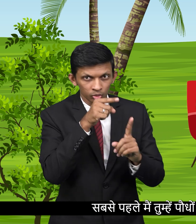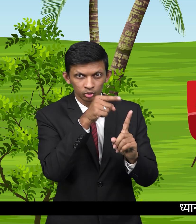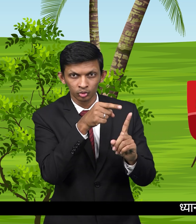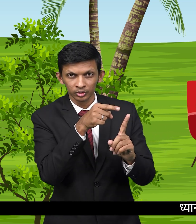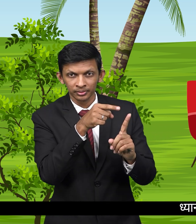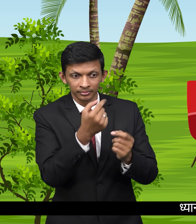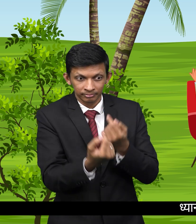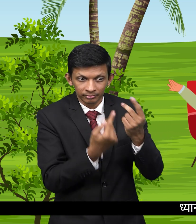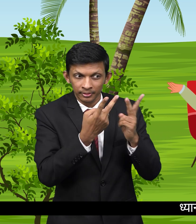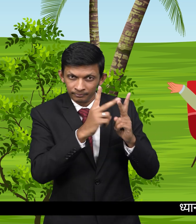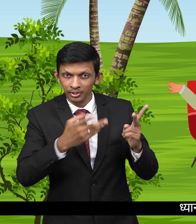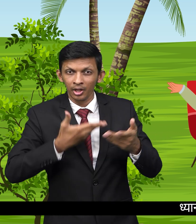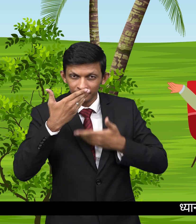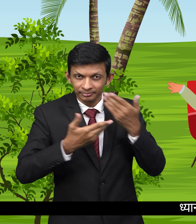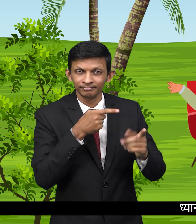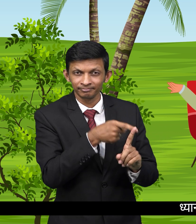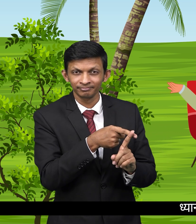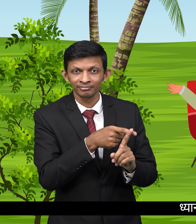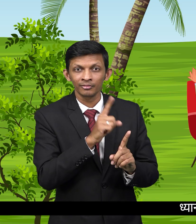सिखाऊंगा। ध्यान से सुनो।